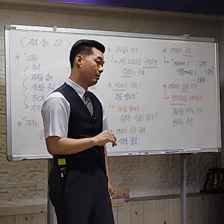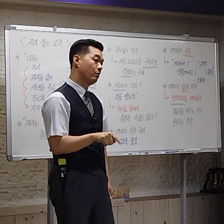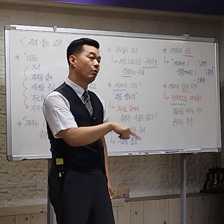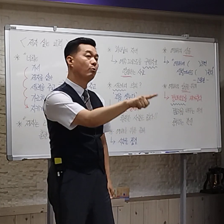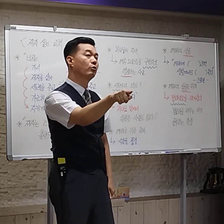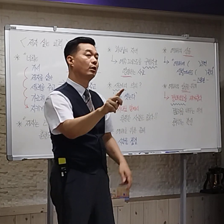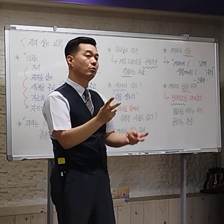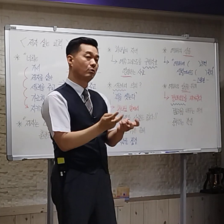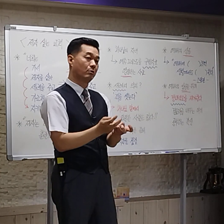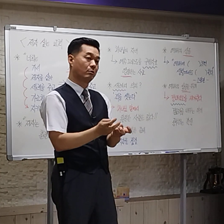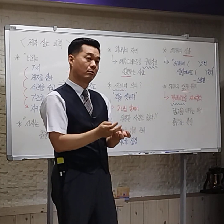여러분 어떡하죠?